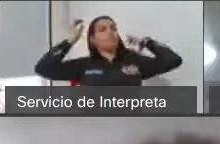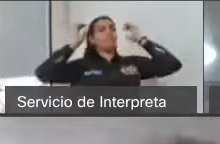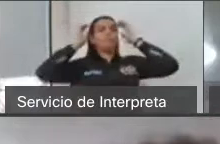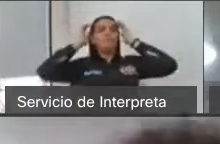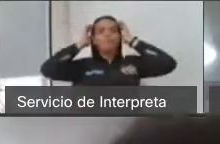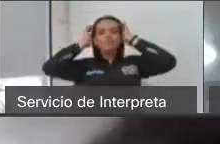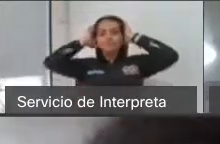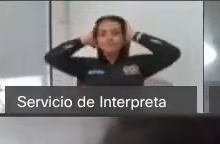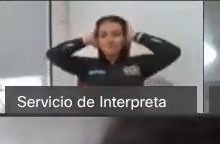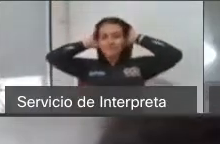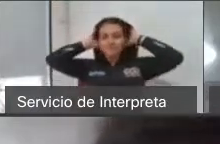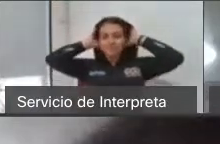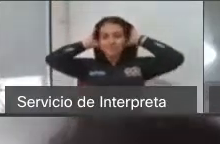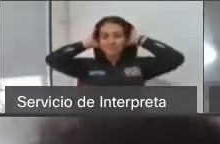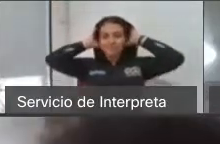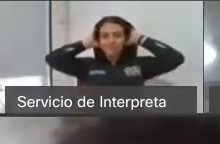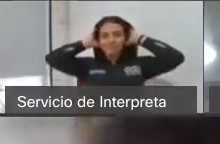Bueno. ¿Cómo no me acuerdo de ti?